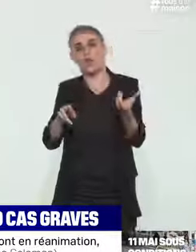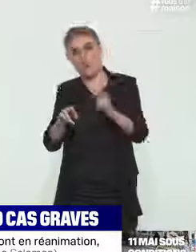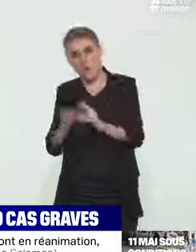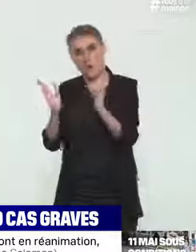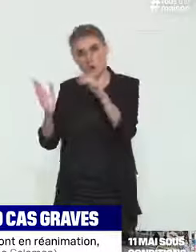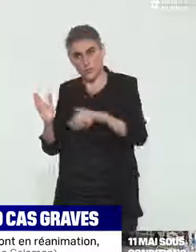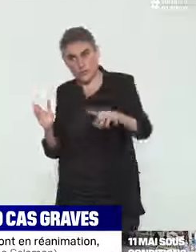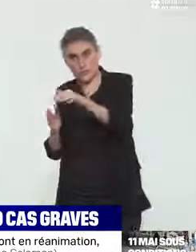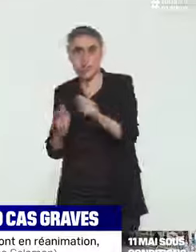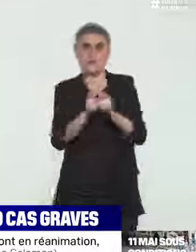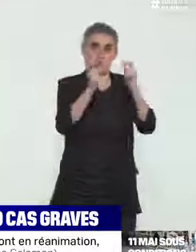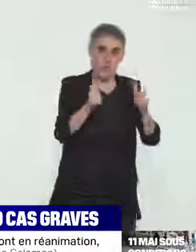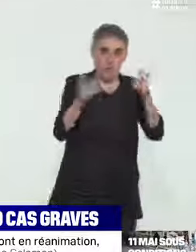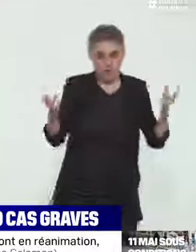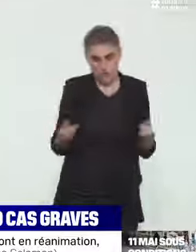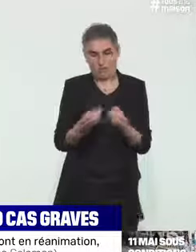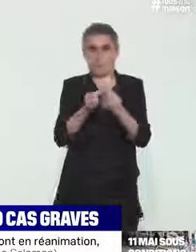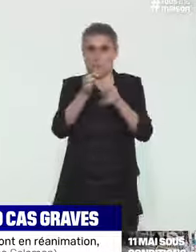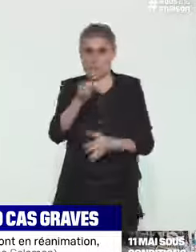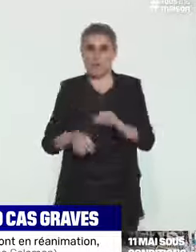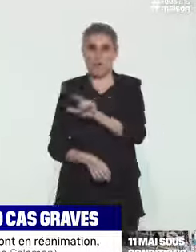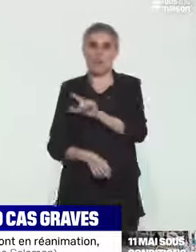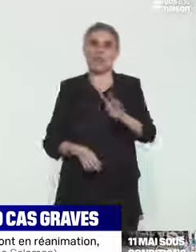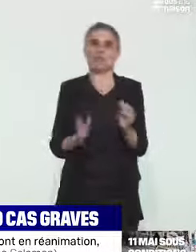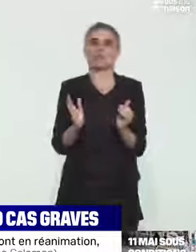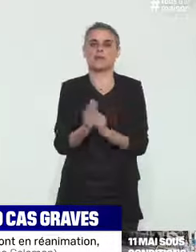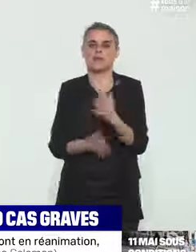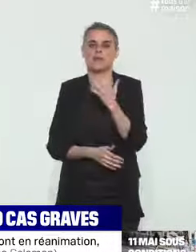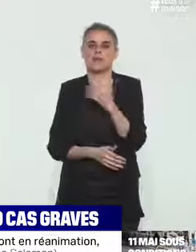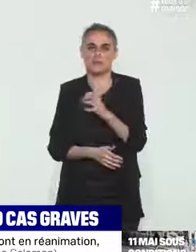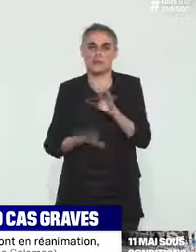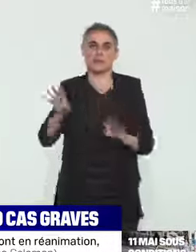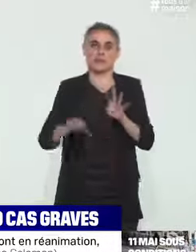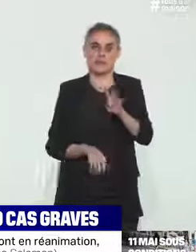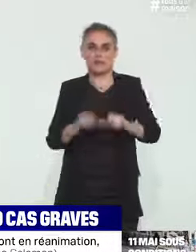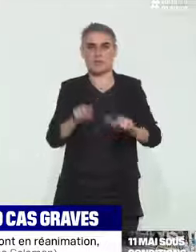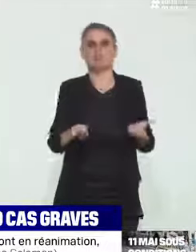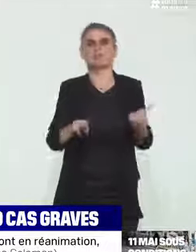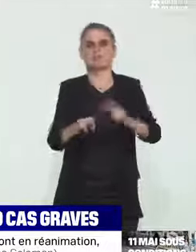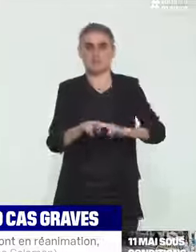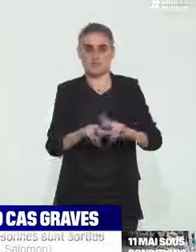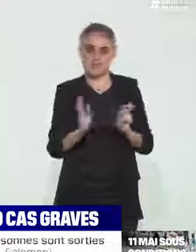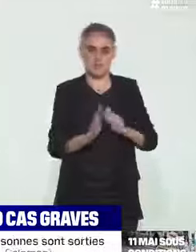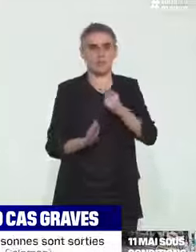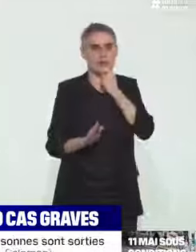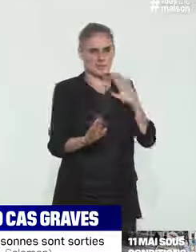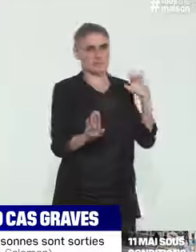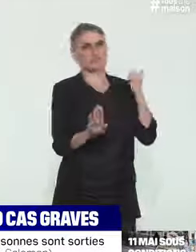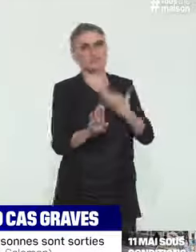à l'hôpital et en institution, nous déplorons 24 594 décès depuis le 1er